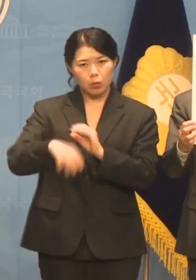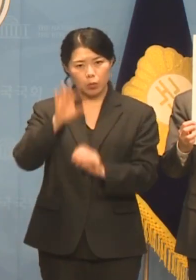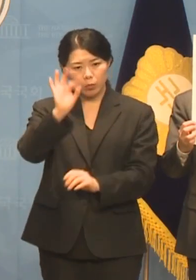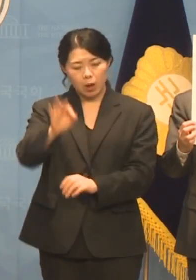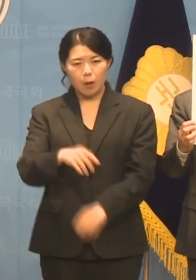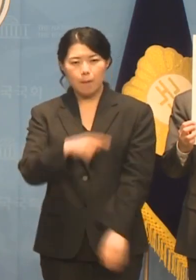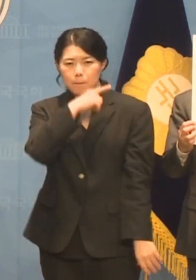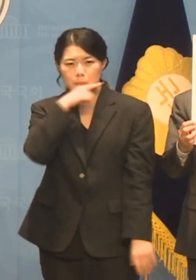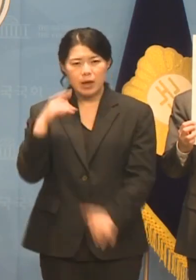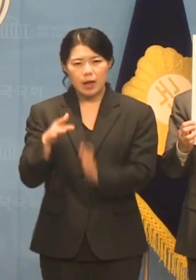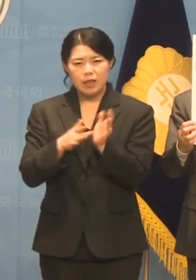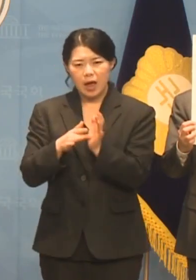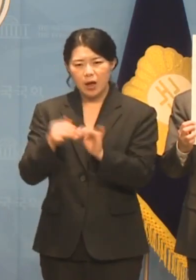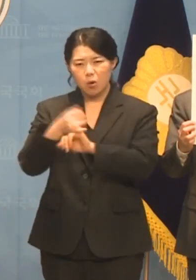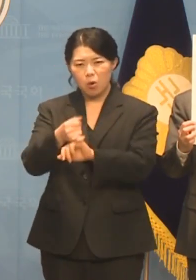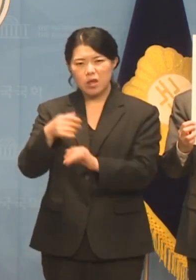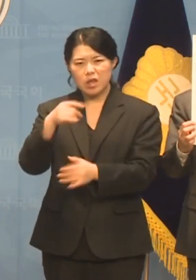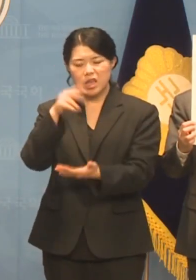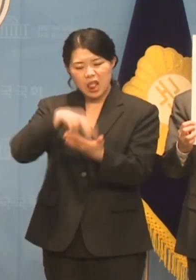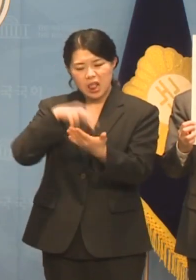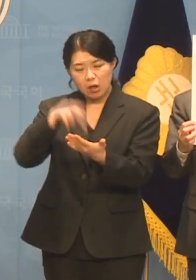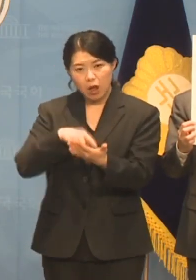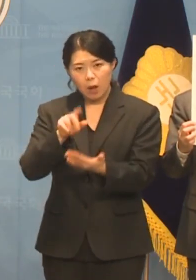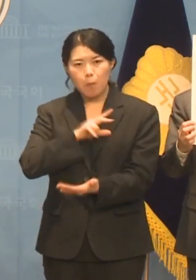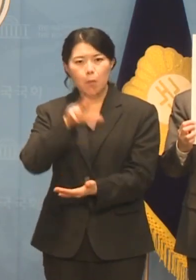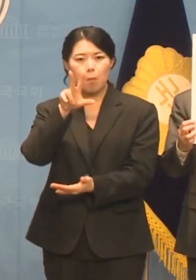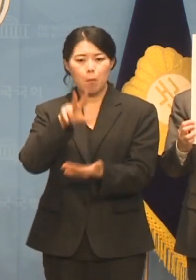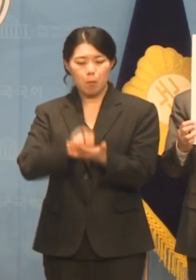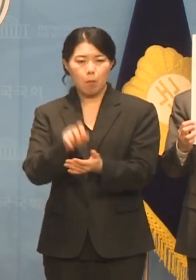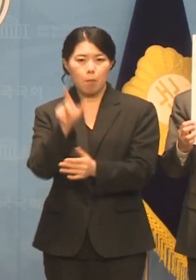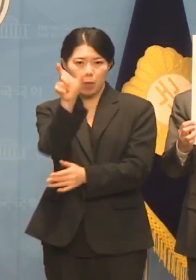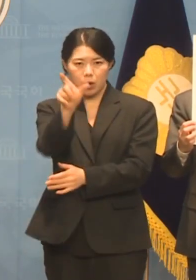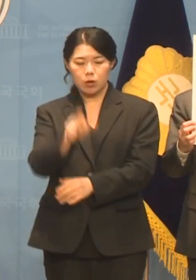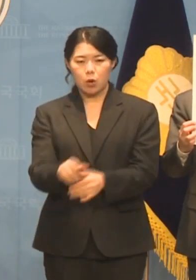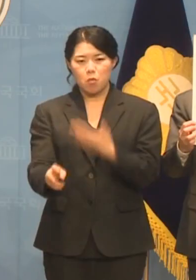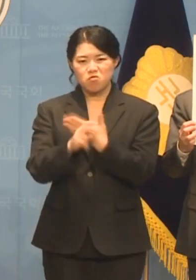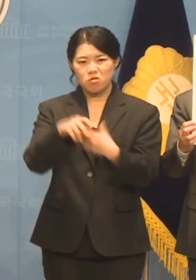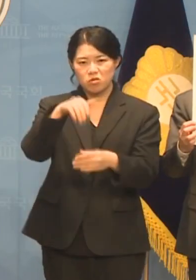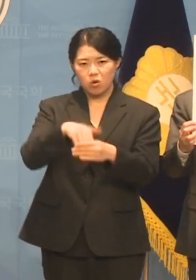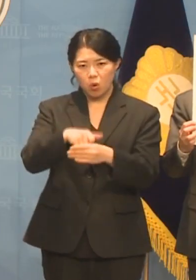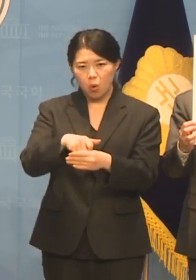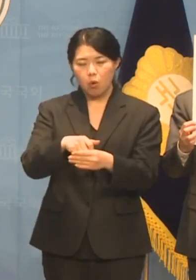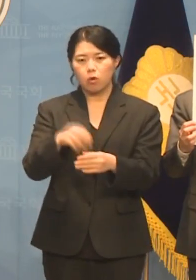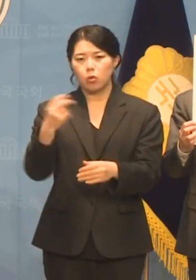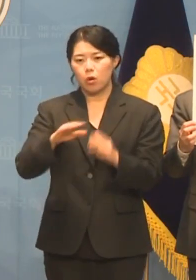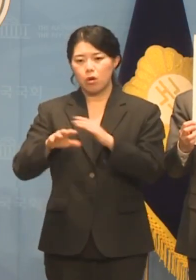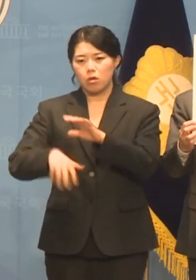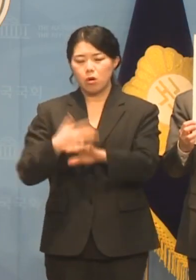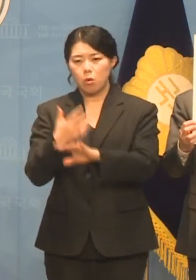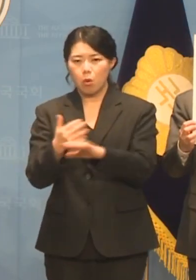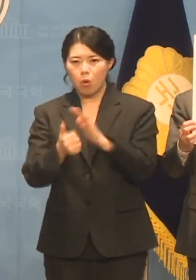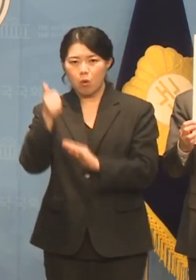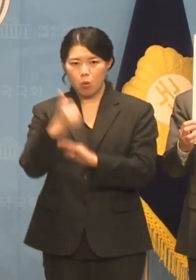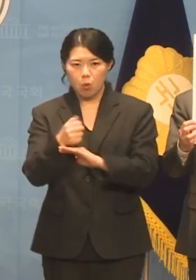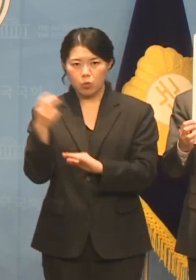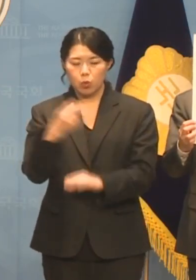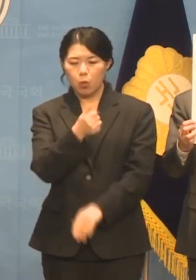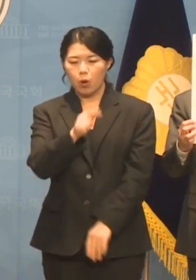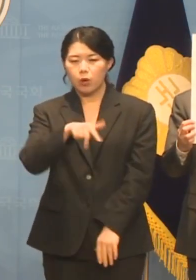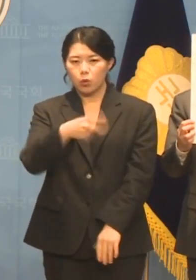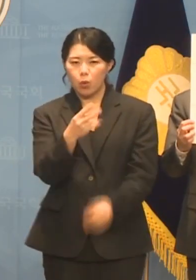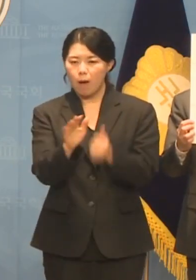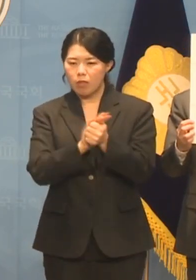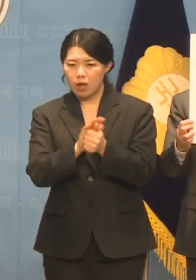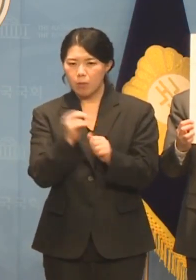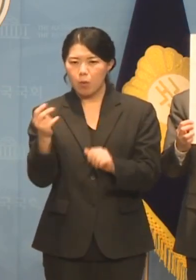빨간 약 필독이라는 게시글을 통해 부정선거, 성공한 계엄, 학교 혜택, 장기 매매 및